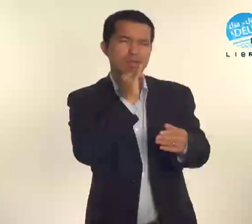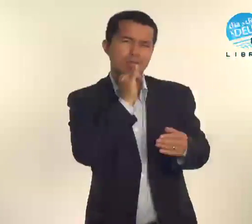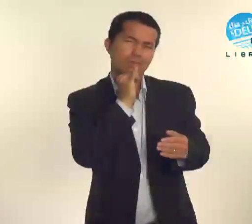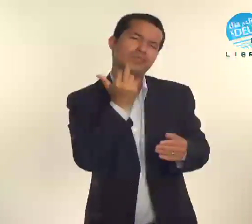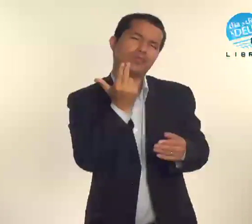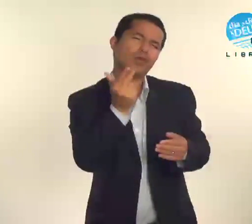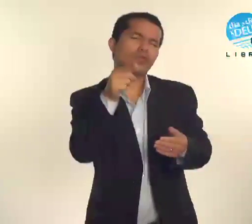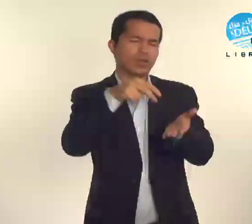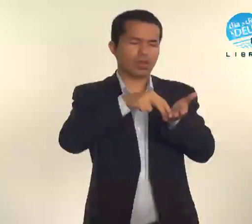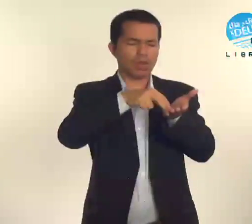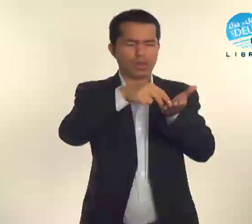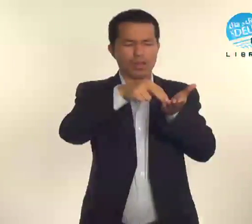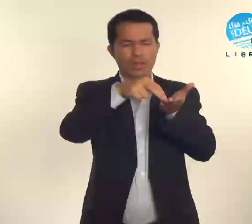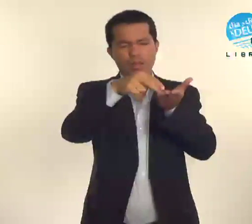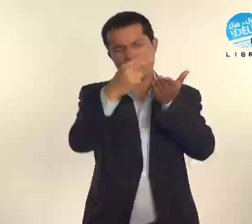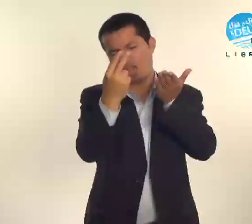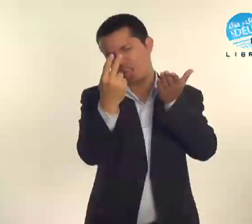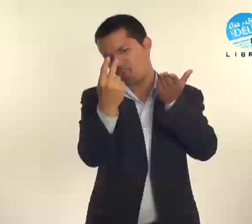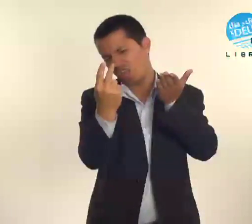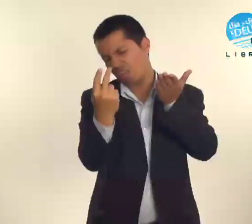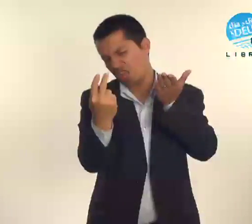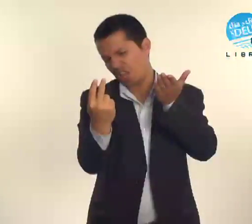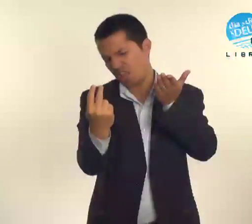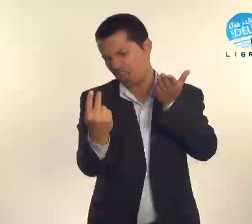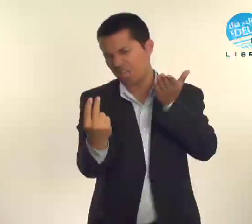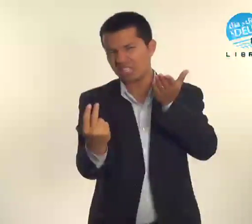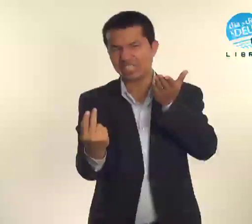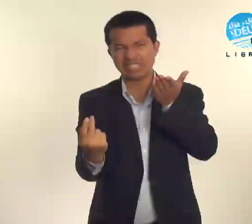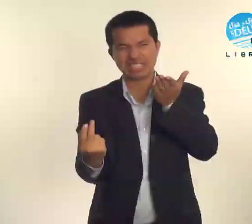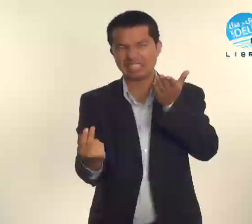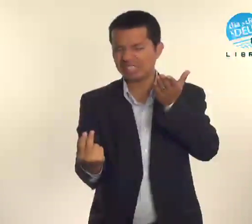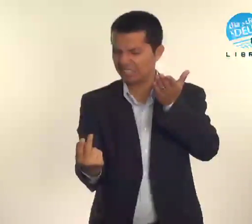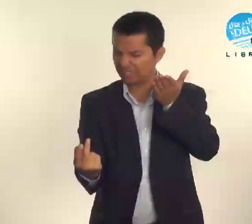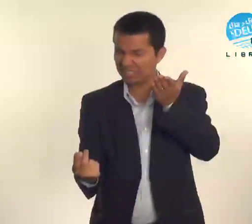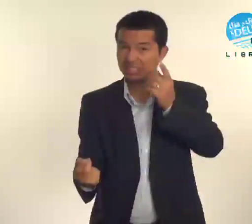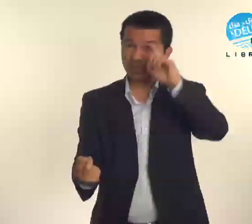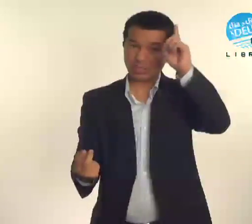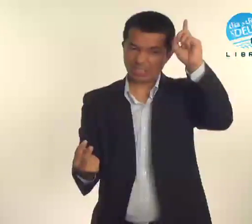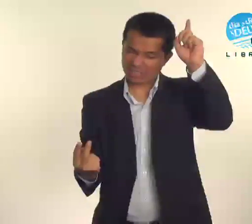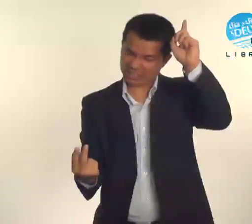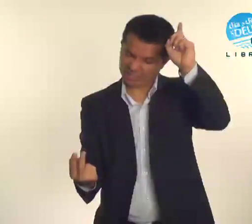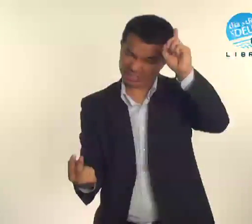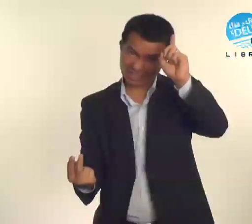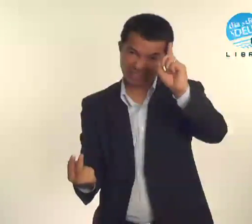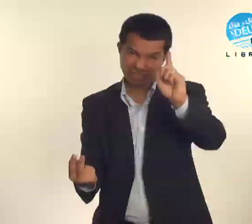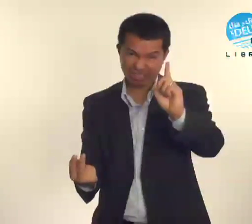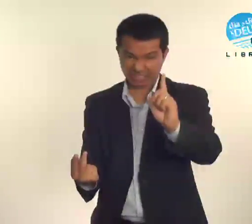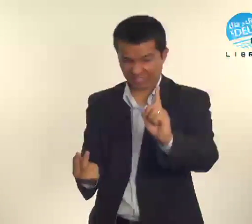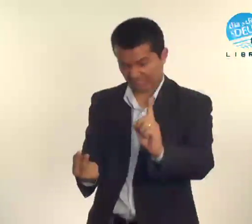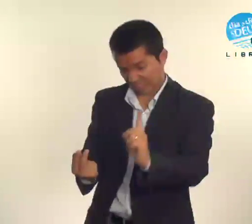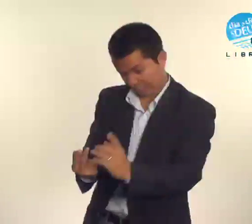Deus, e coloca no lugar certo, que começa de novo, que dá uma